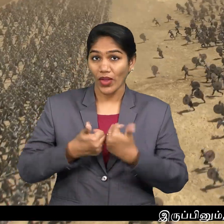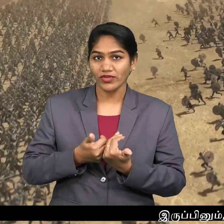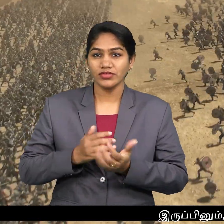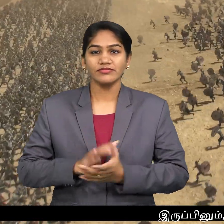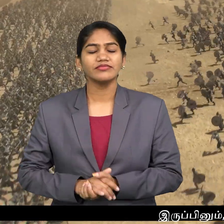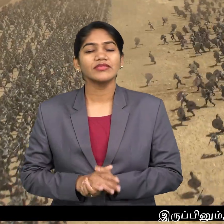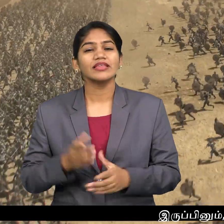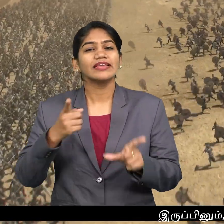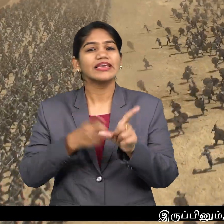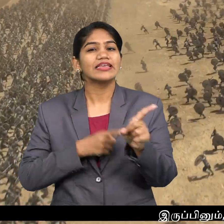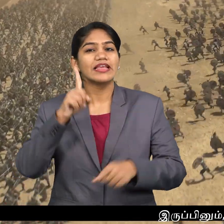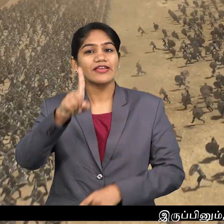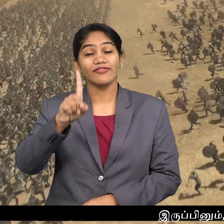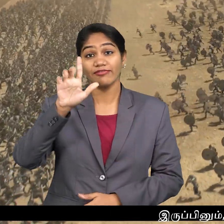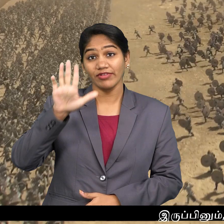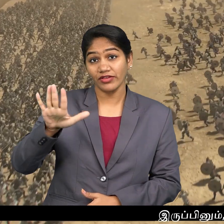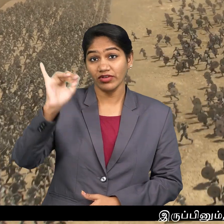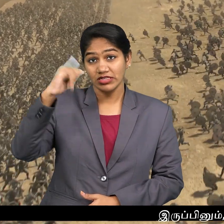இருப்பினும் கிபி